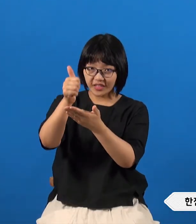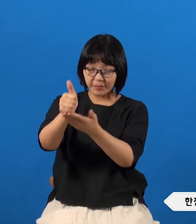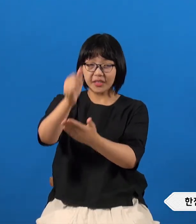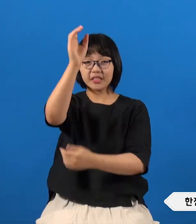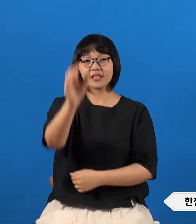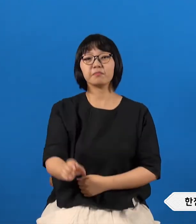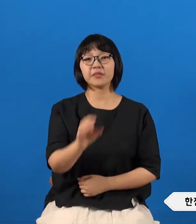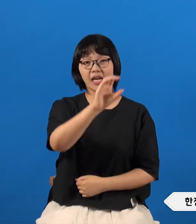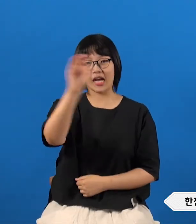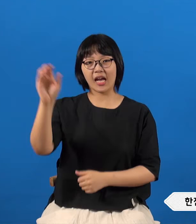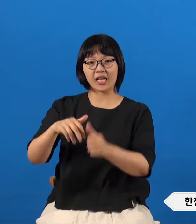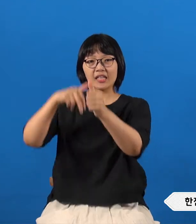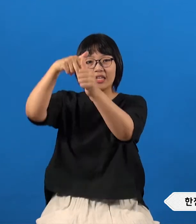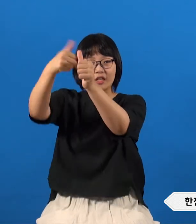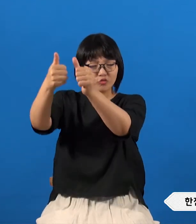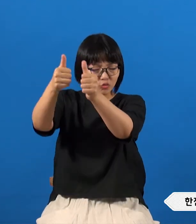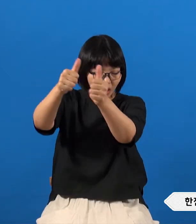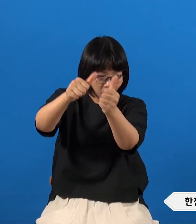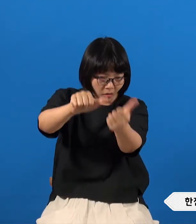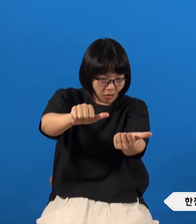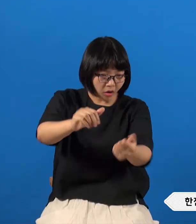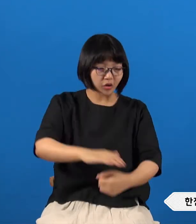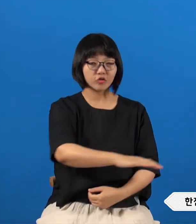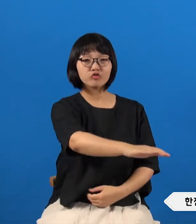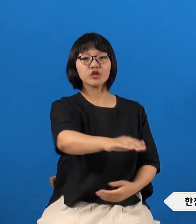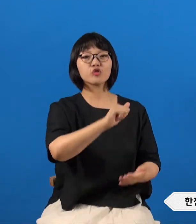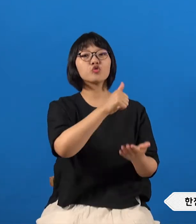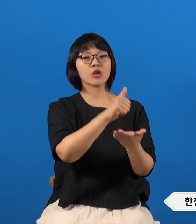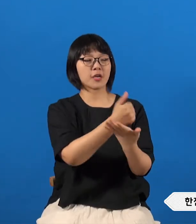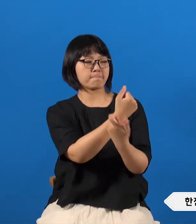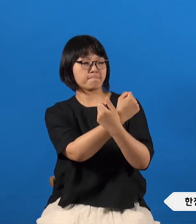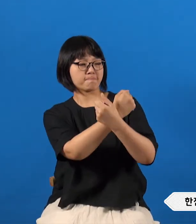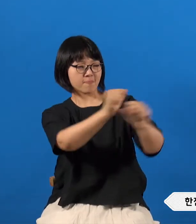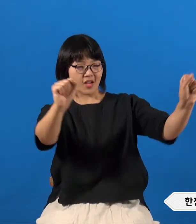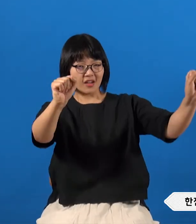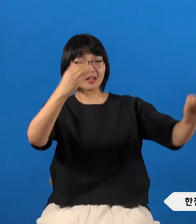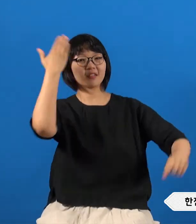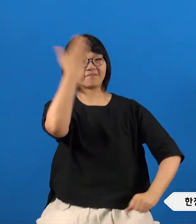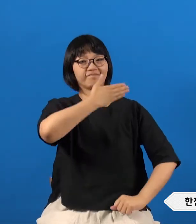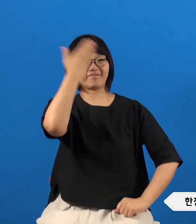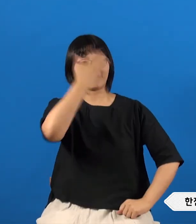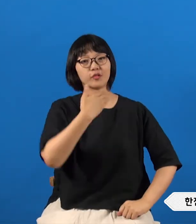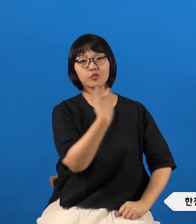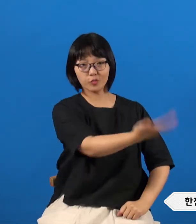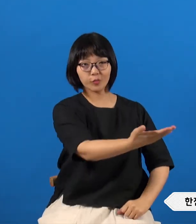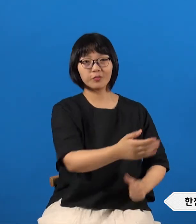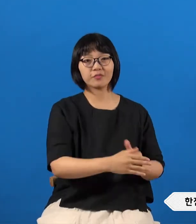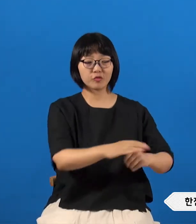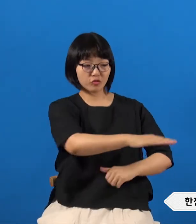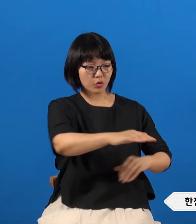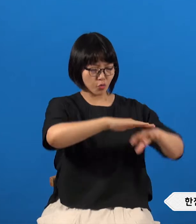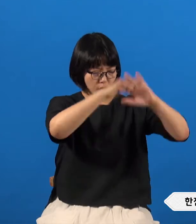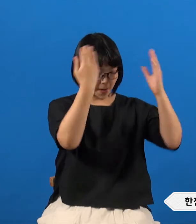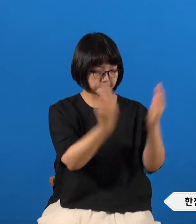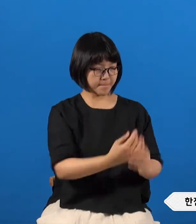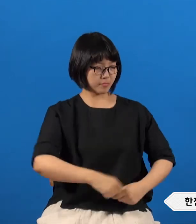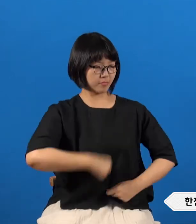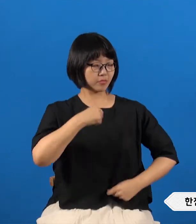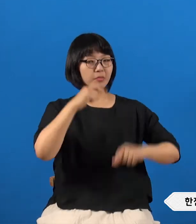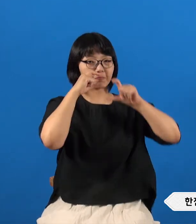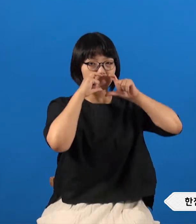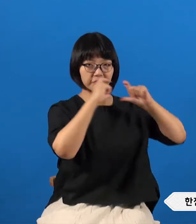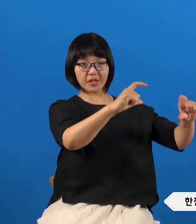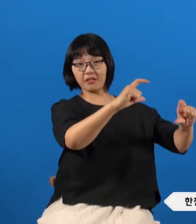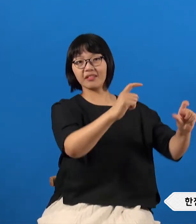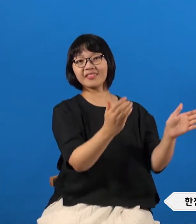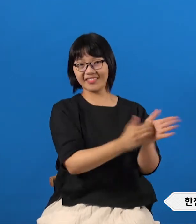그리스도께서 십자가에서 죽으심으로 우리의 죄를 완전히 깨끗하게 씻어주시고 우리를 완벽하게 의롭게 해주신